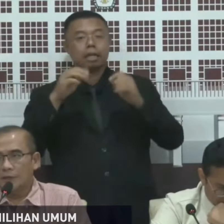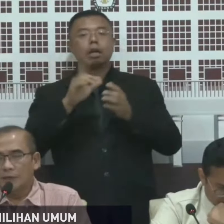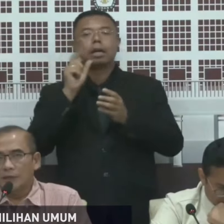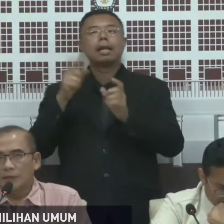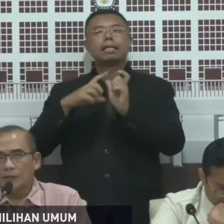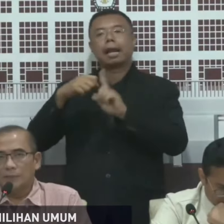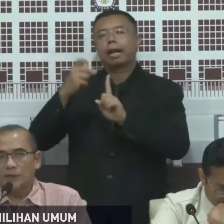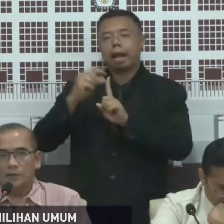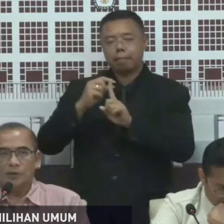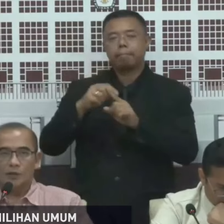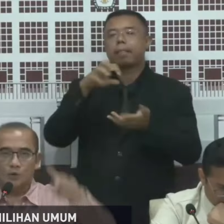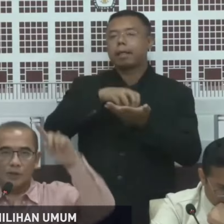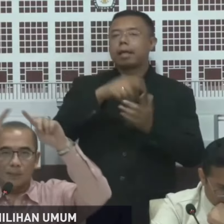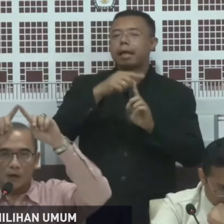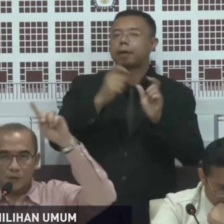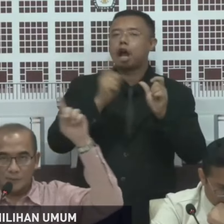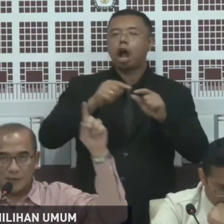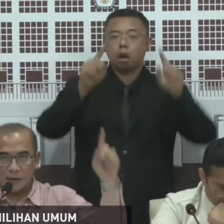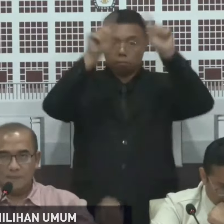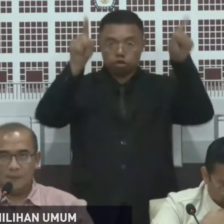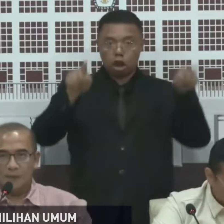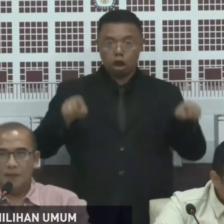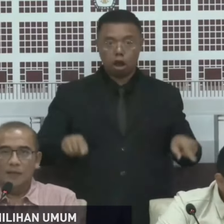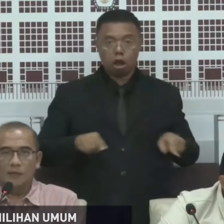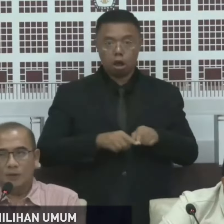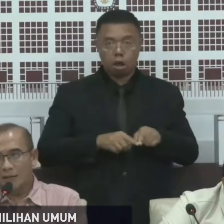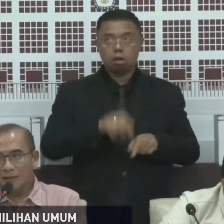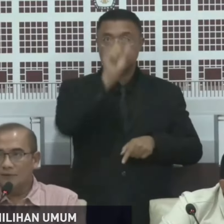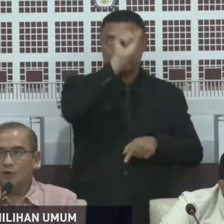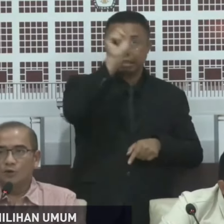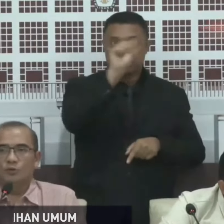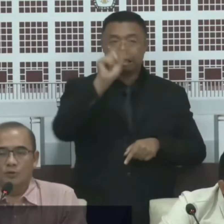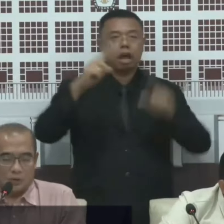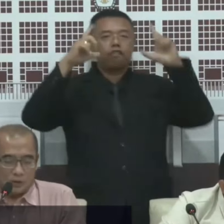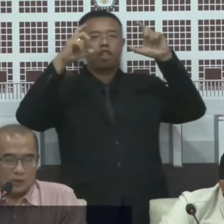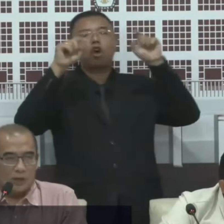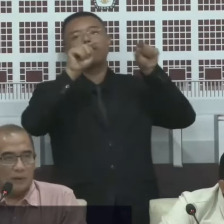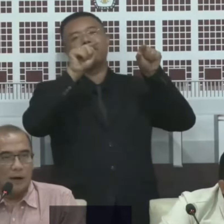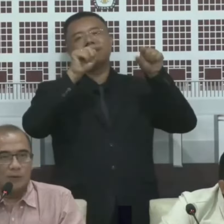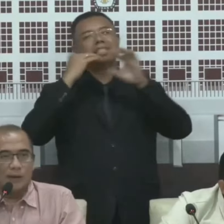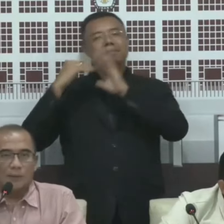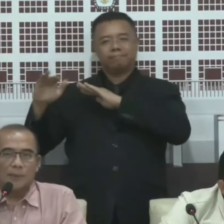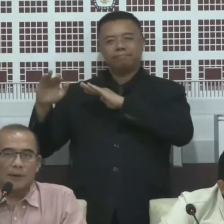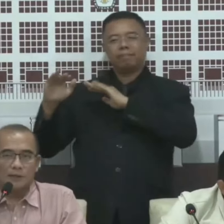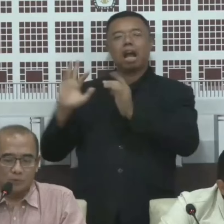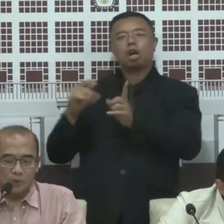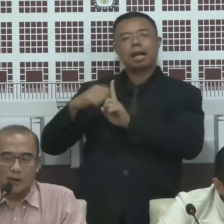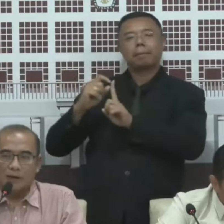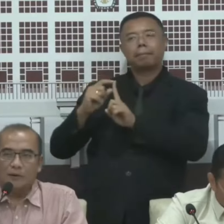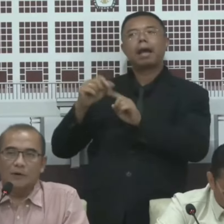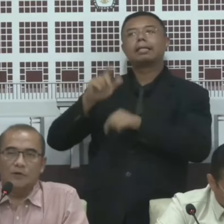Sirekap. Jadi di TPS itu ada ukurannya plano yang besar, itulah yang difoto oleh anggota